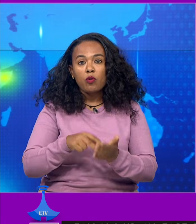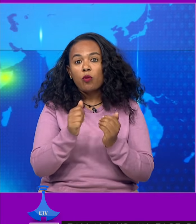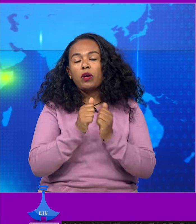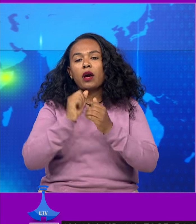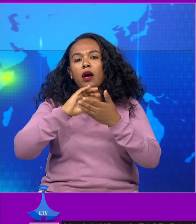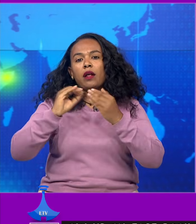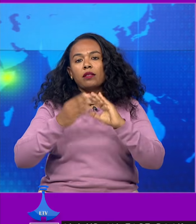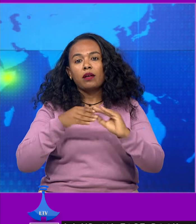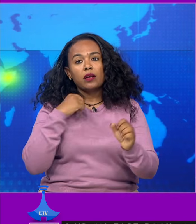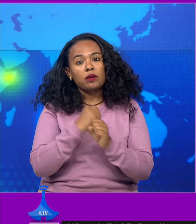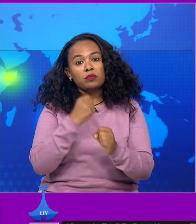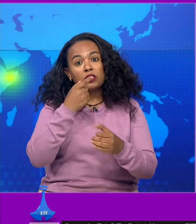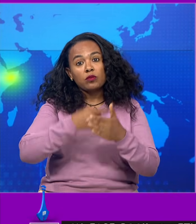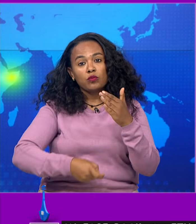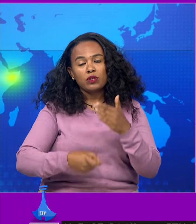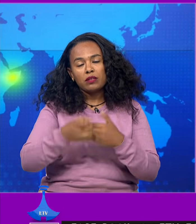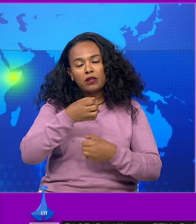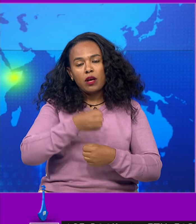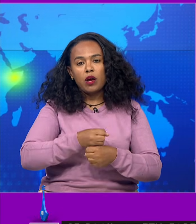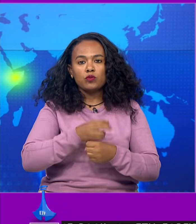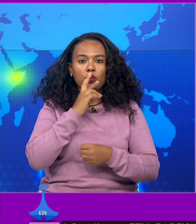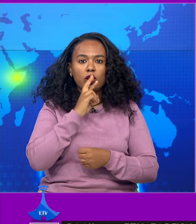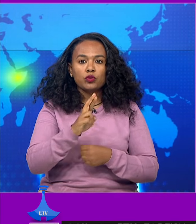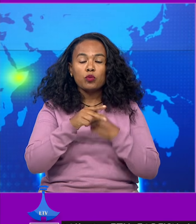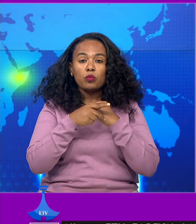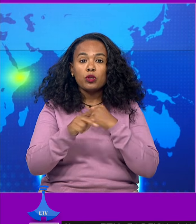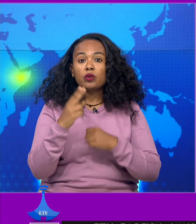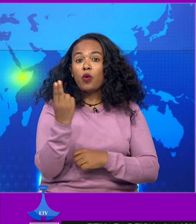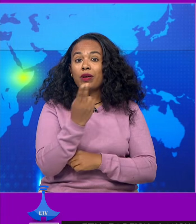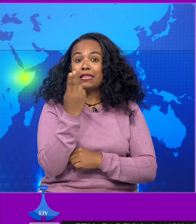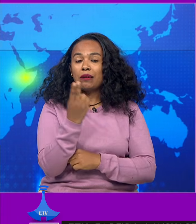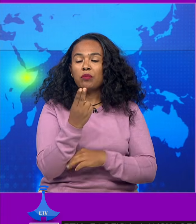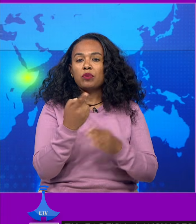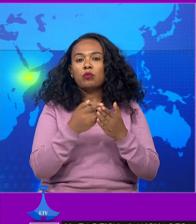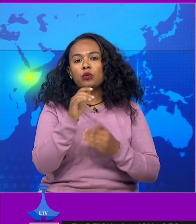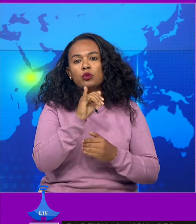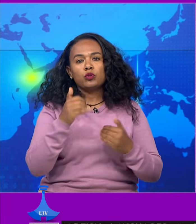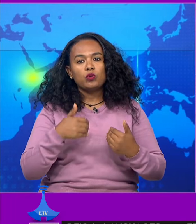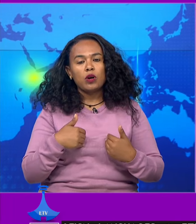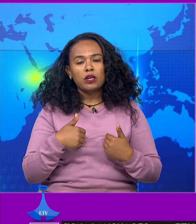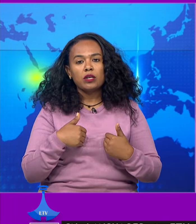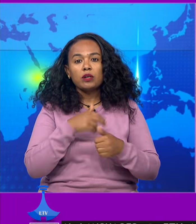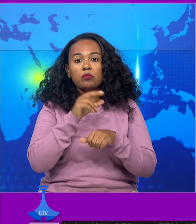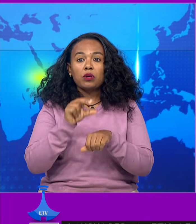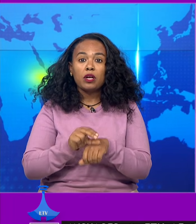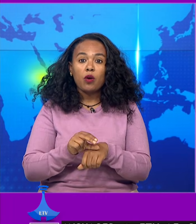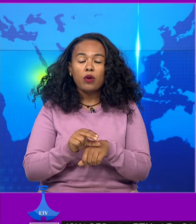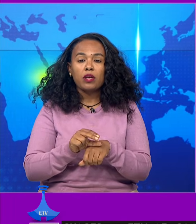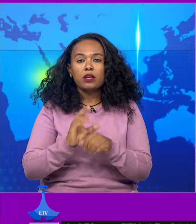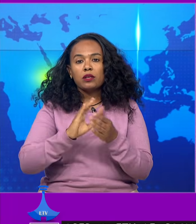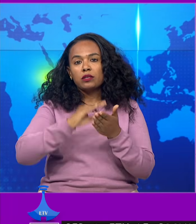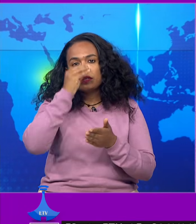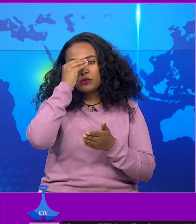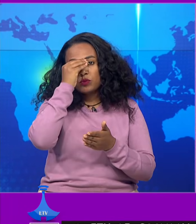ታሪክ የመስራት ውጤትን በጉያቸውም ይዘዋል። ፖለቲካዊ ጥቅምም ደግሞ እንዲሁ አለው። ብሔራዊ